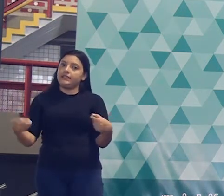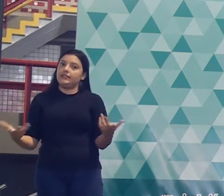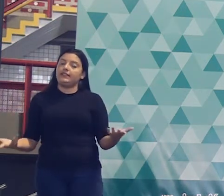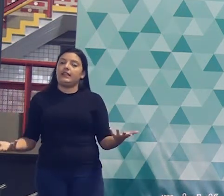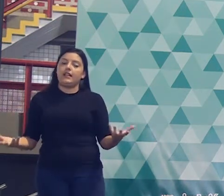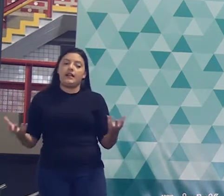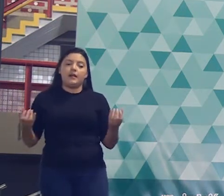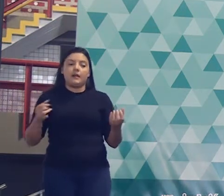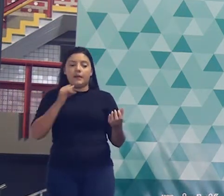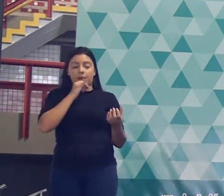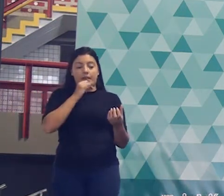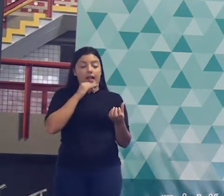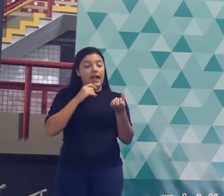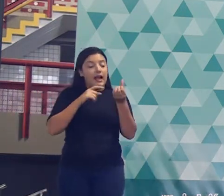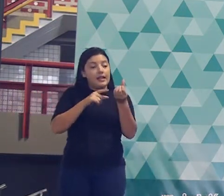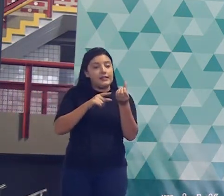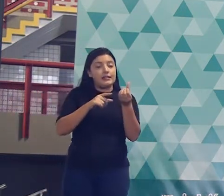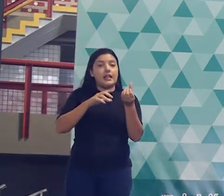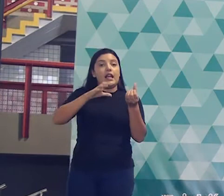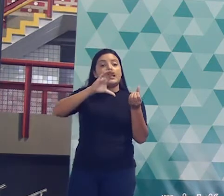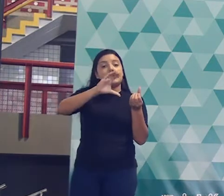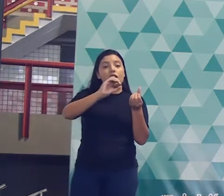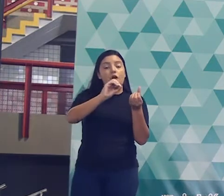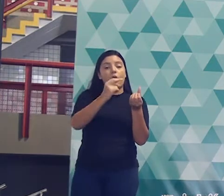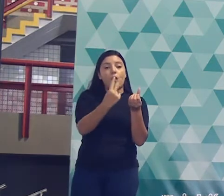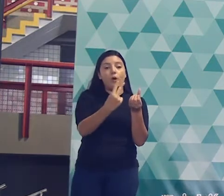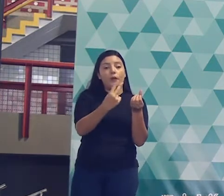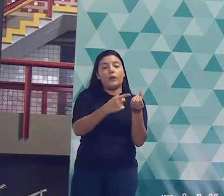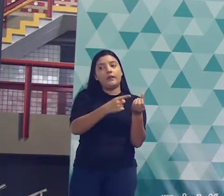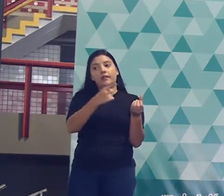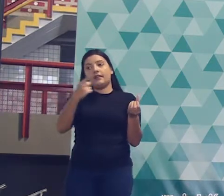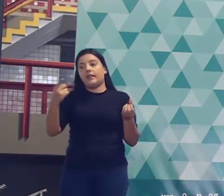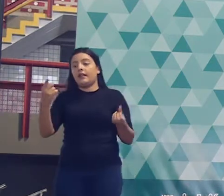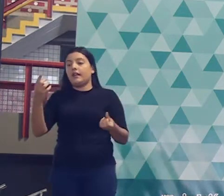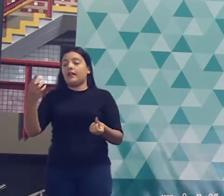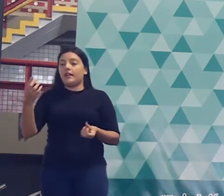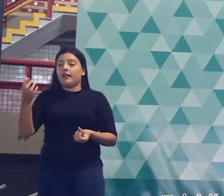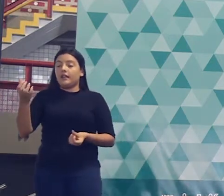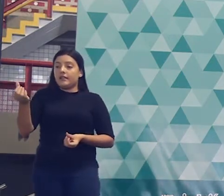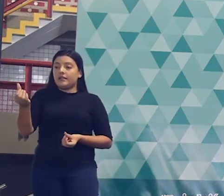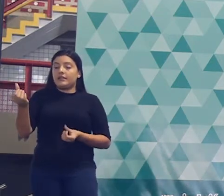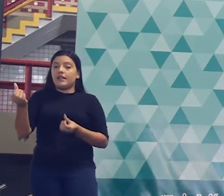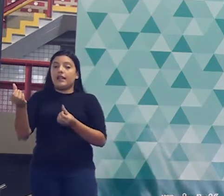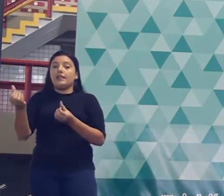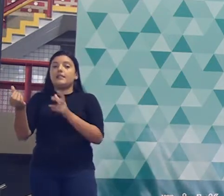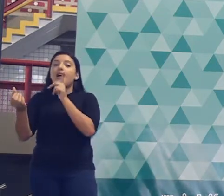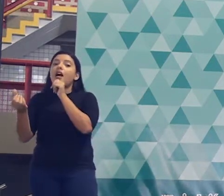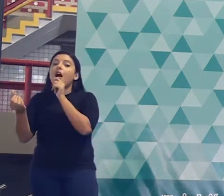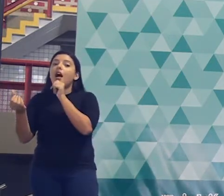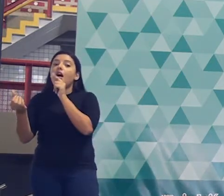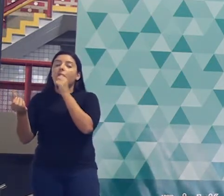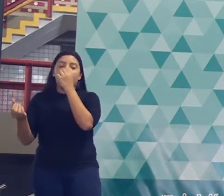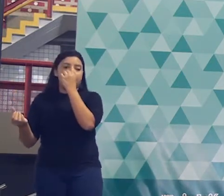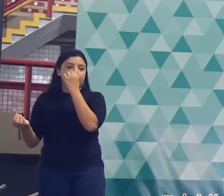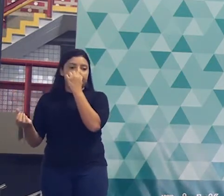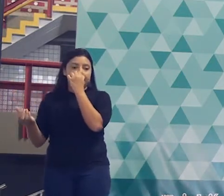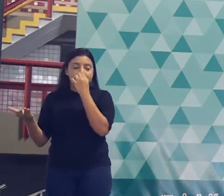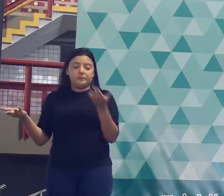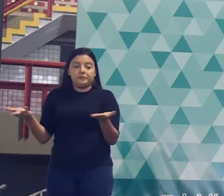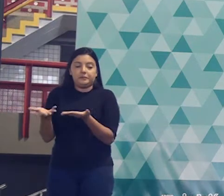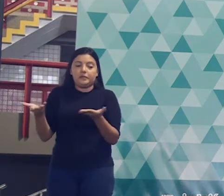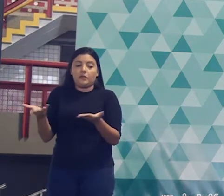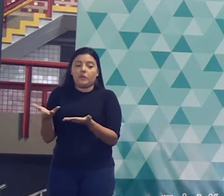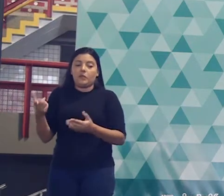vai produzir 6 moléculas de CO2 e você também vai produzir 3 moléculas de água. Galera, aqui ó, para a gente